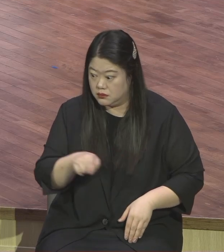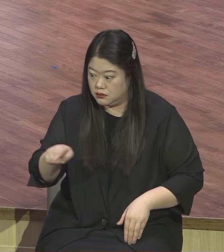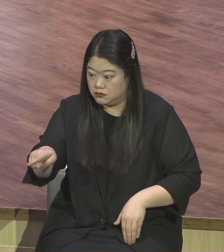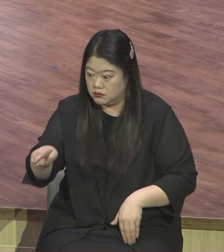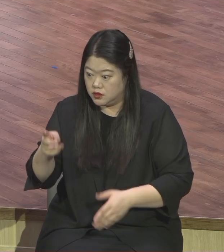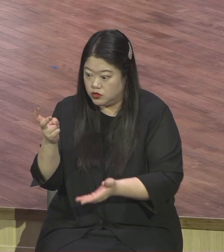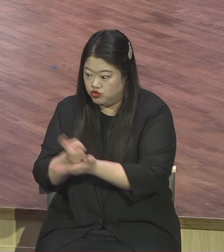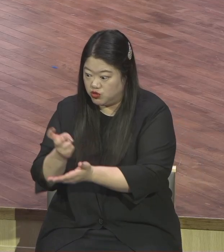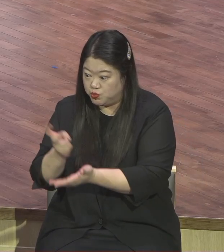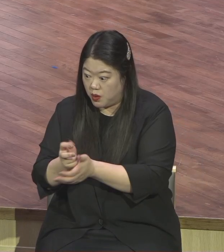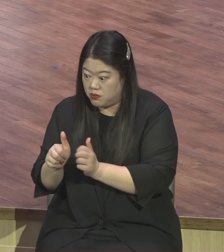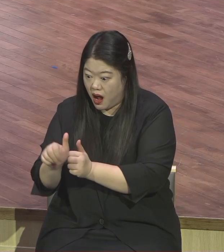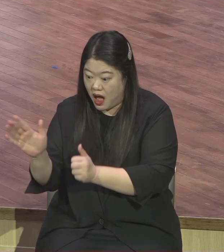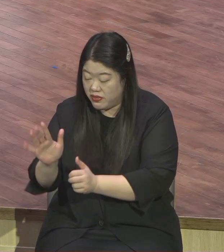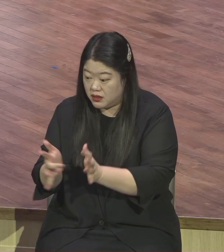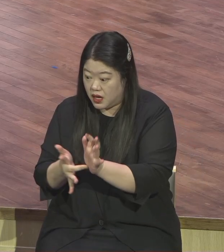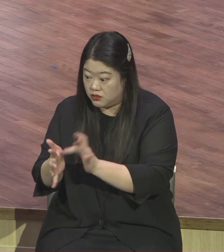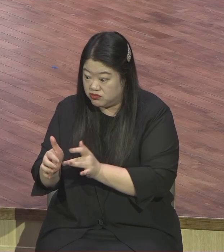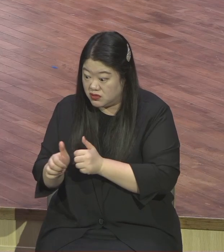철저하게 박해했습니다. 왜냐?